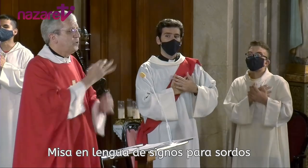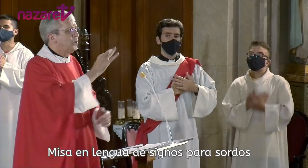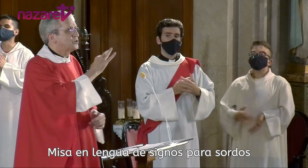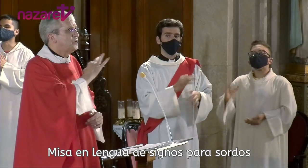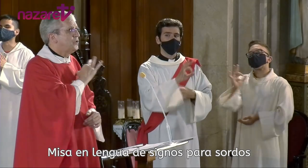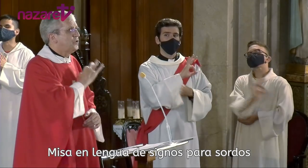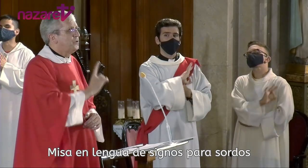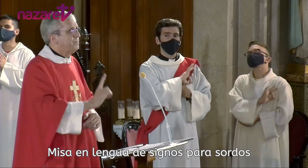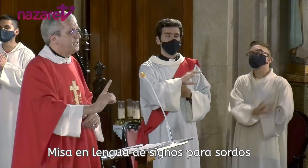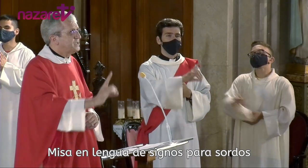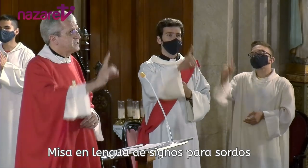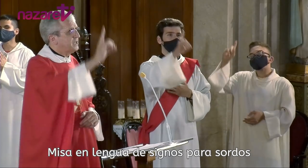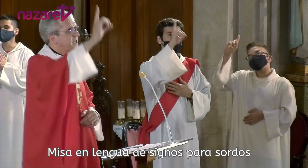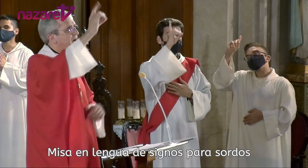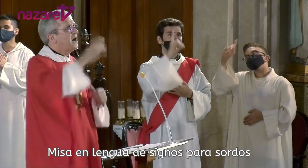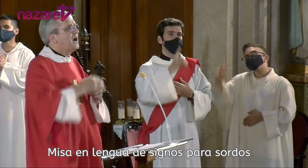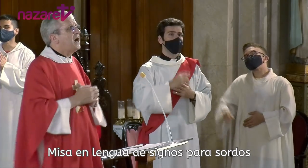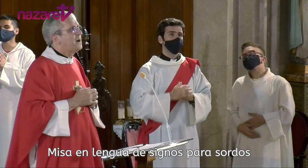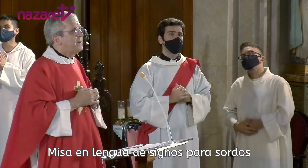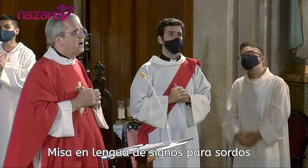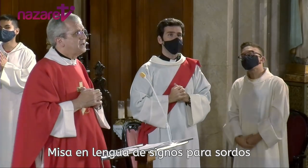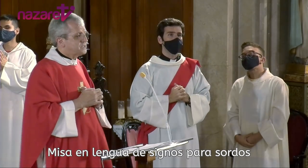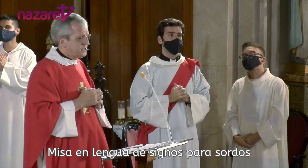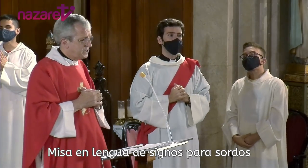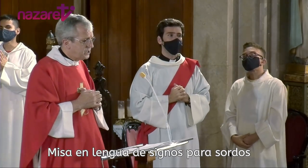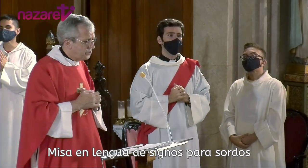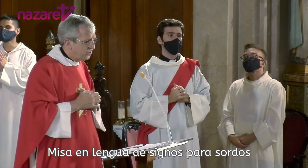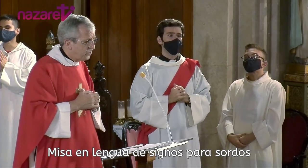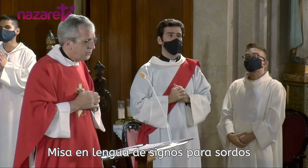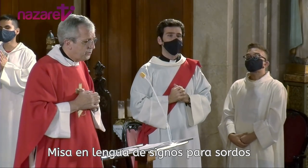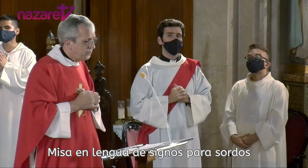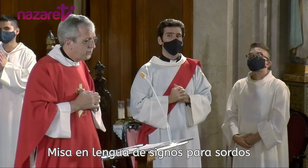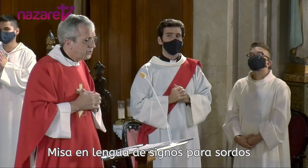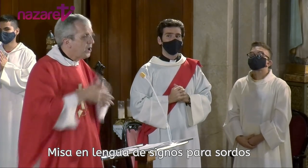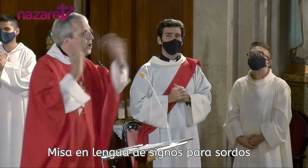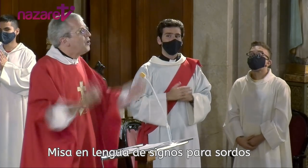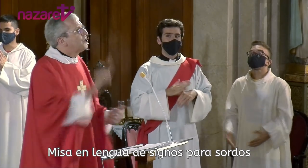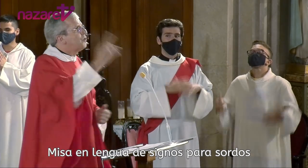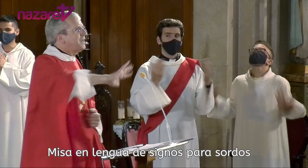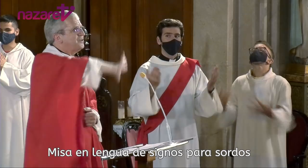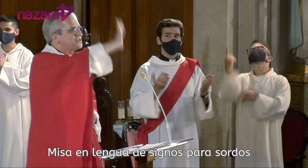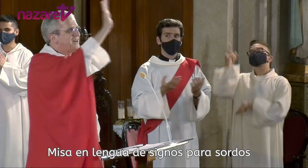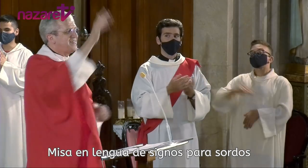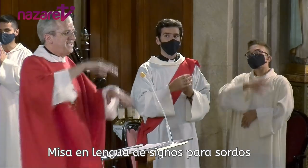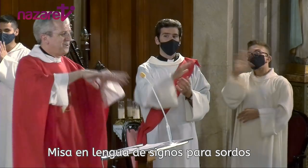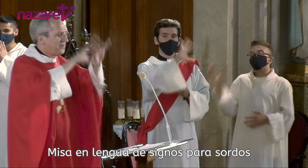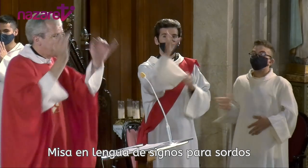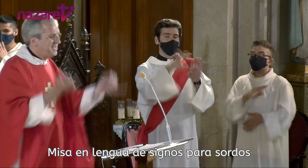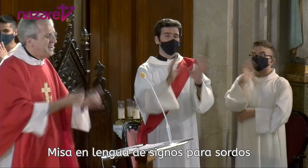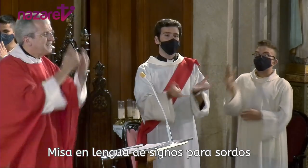los hombres que ama el Señor. Gloria a Dios en el cielo y en la tierra